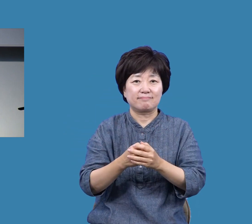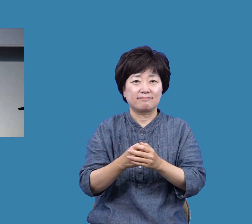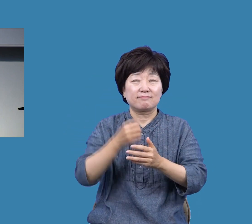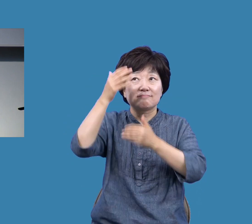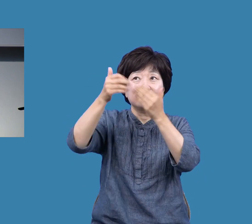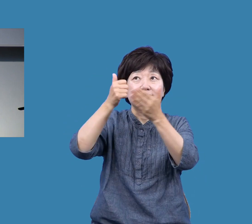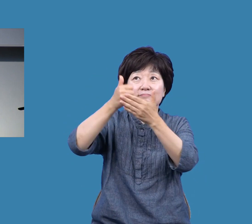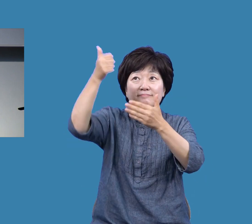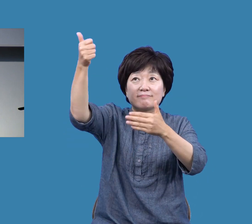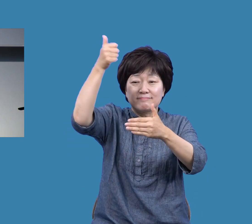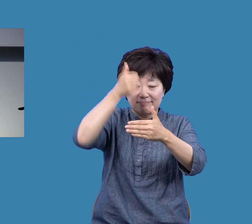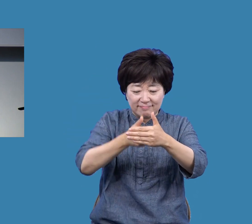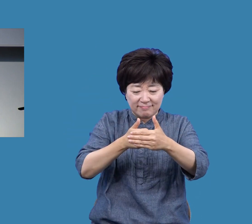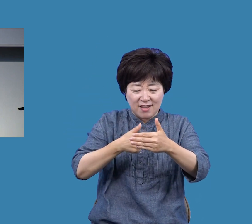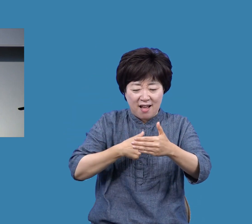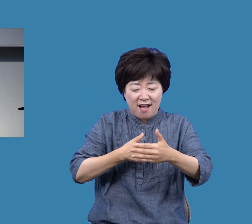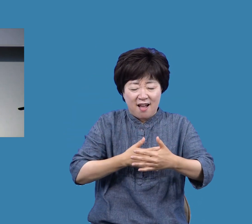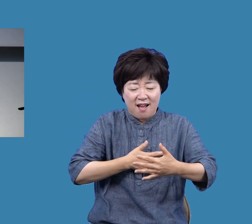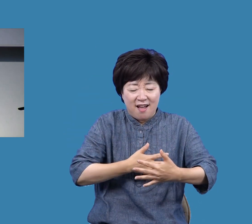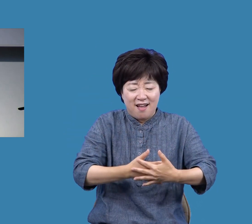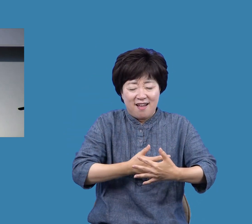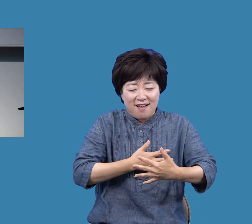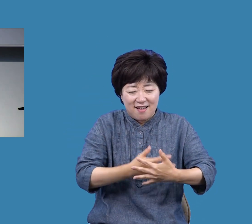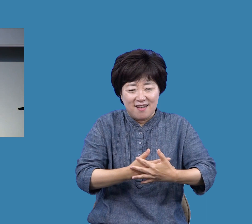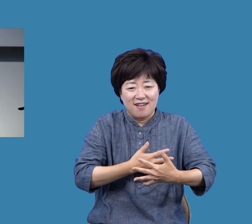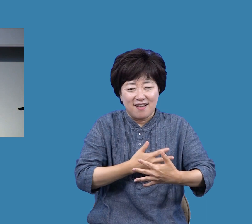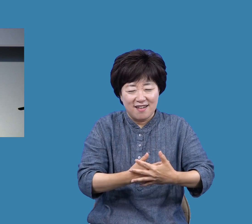이게 두근거리고 하나님 때문에 막